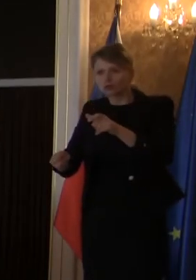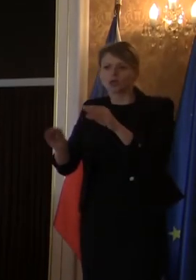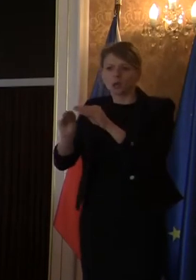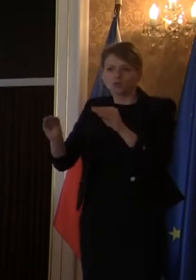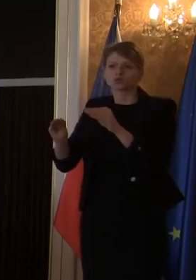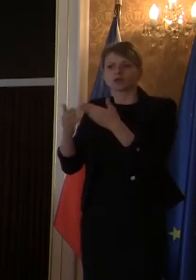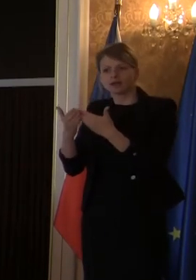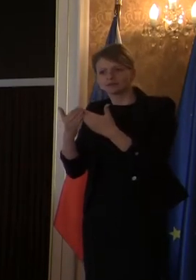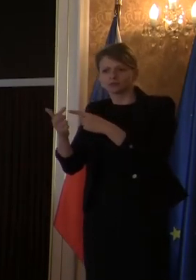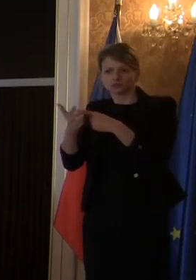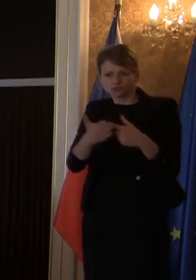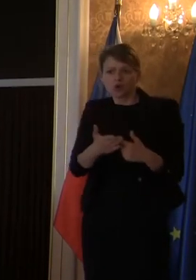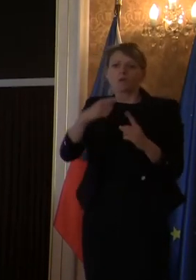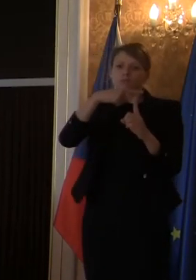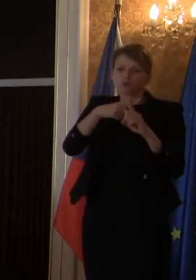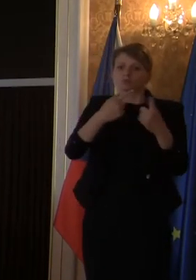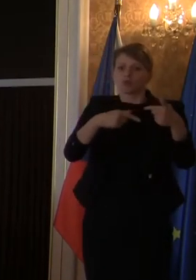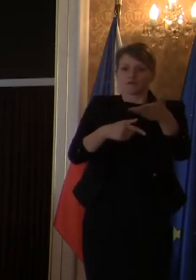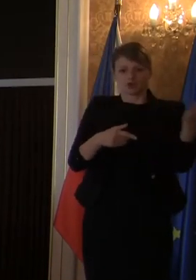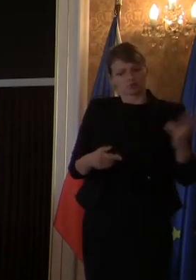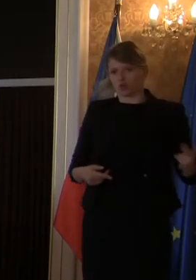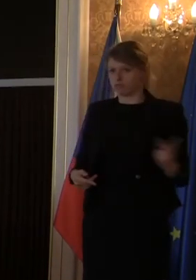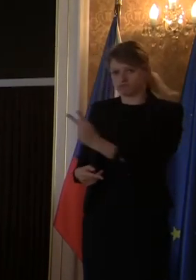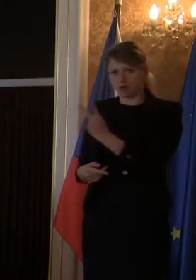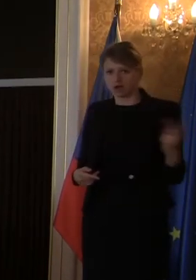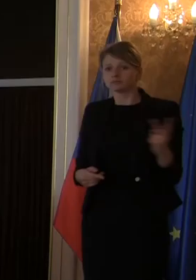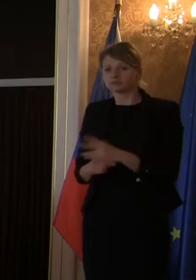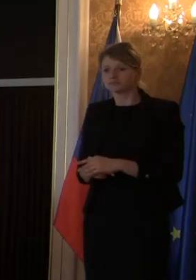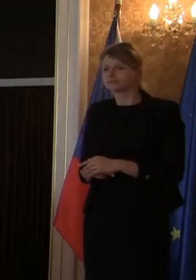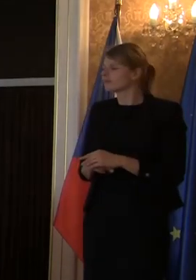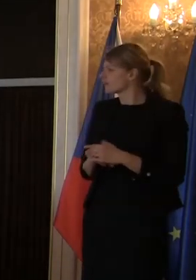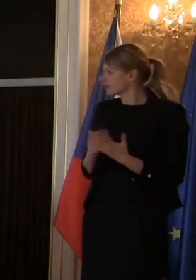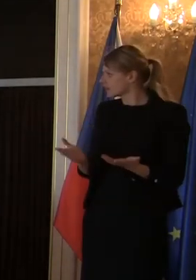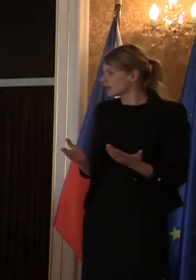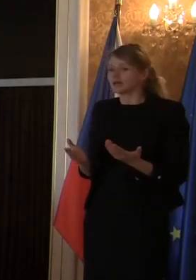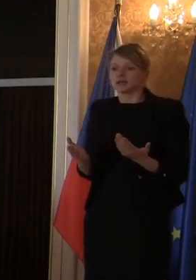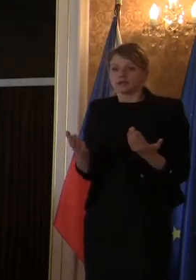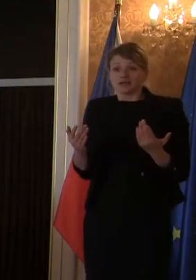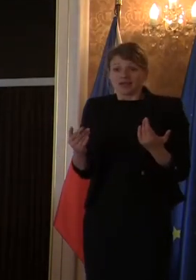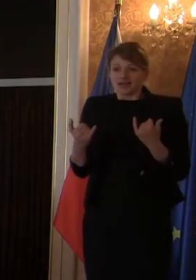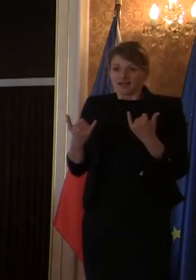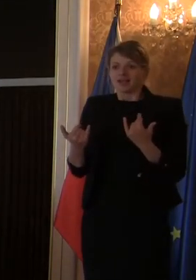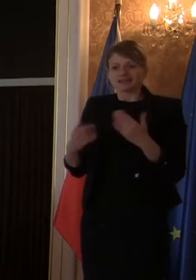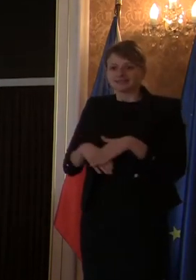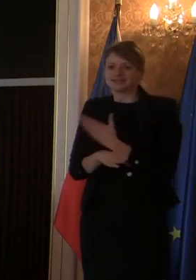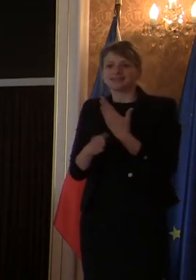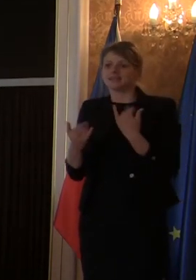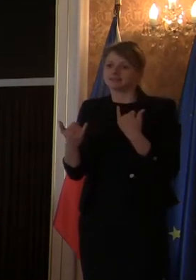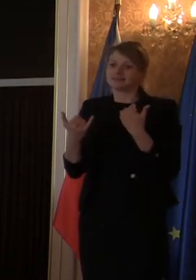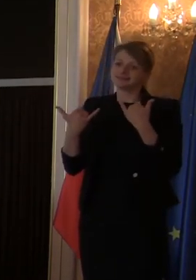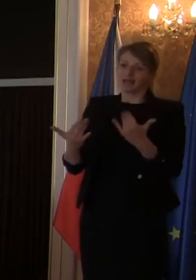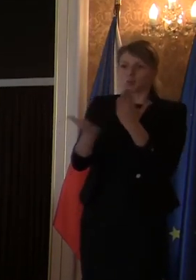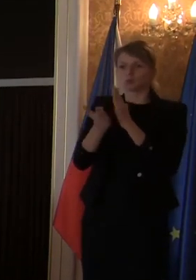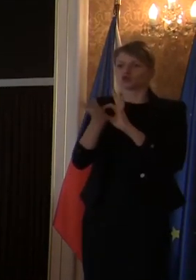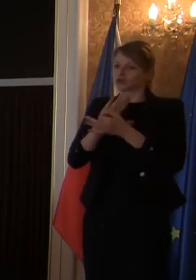úvodu, už teď vidíte, že ta prezentace úvodní byla poměrně dlouhá, a to jsme vybrali opravdu jenom to nejdůležitější a